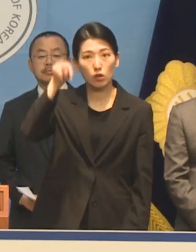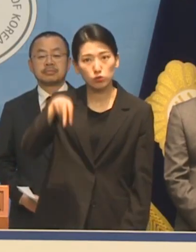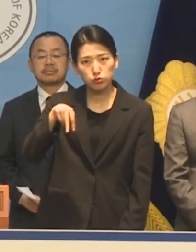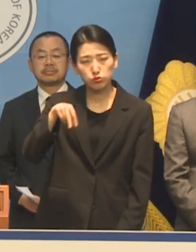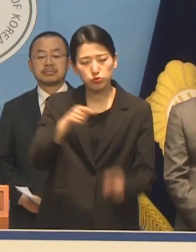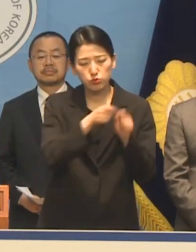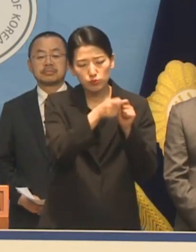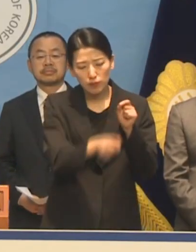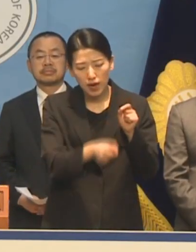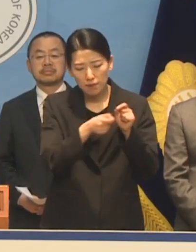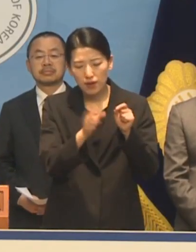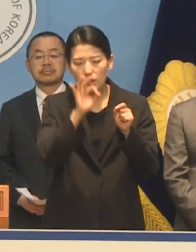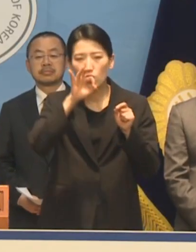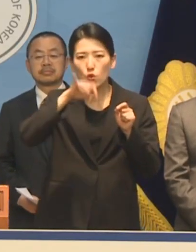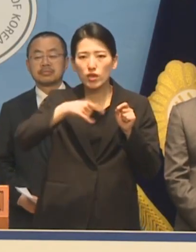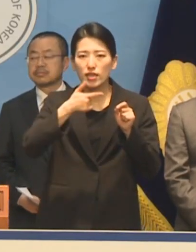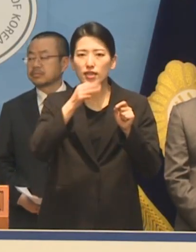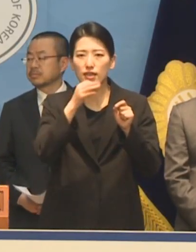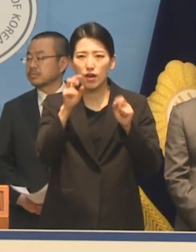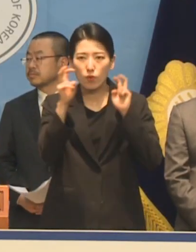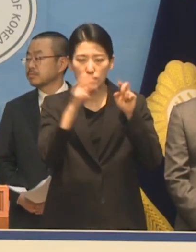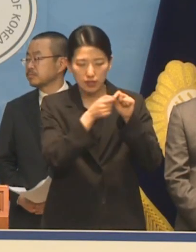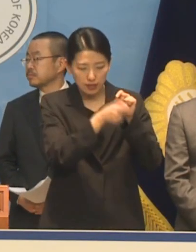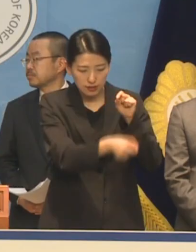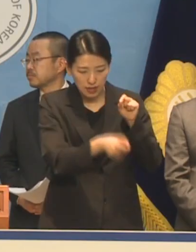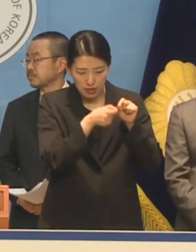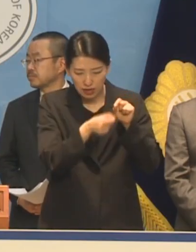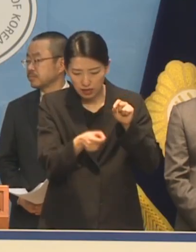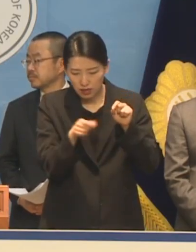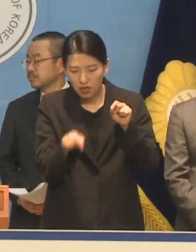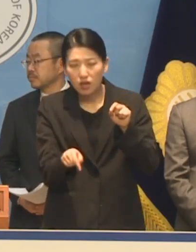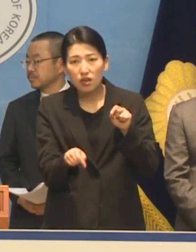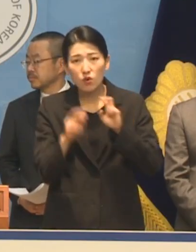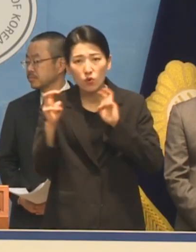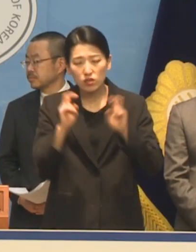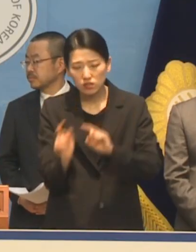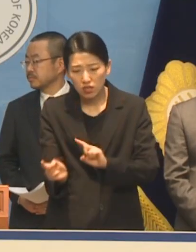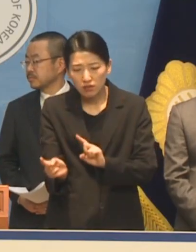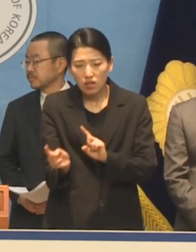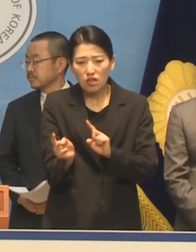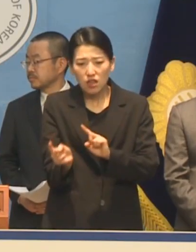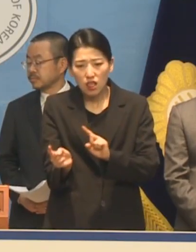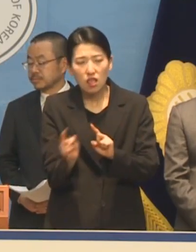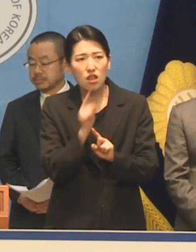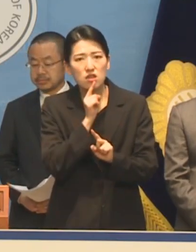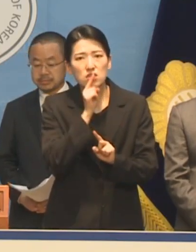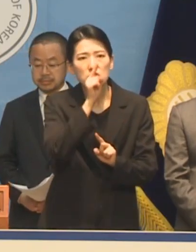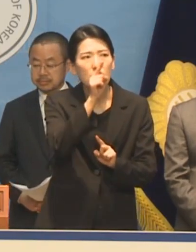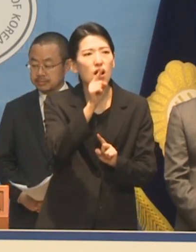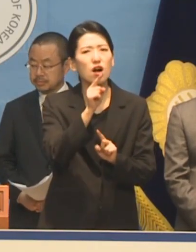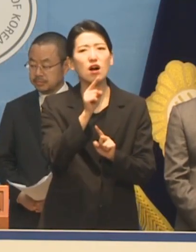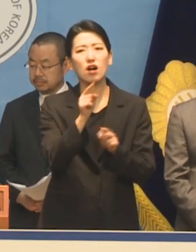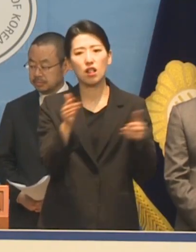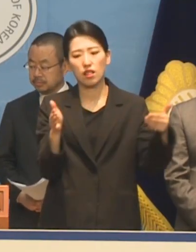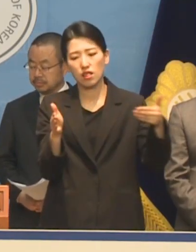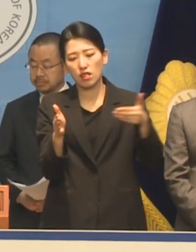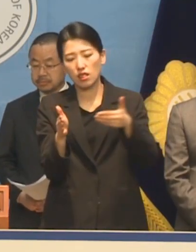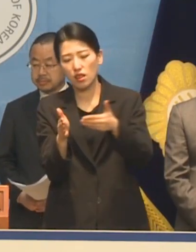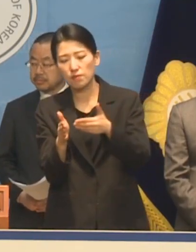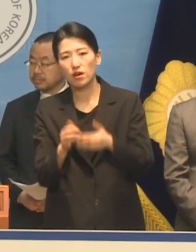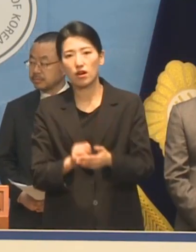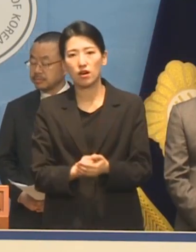인가 시한이 한 달도 채 남지 않았습니다. 그동안 유력한 인수자였던 서울